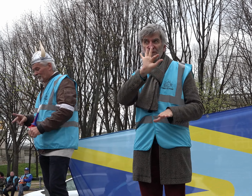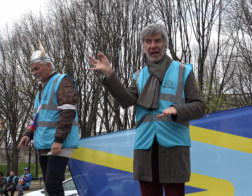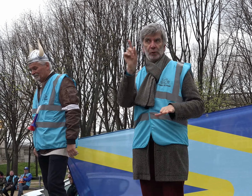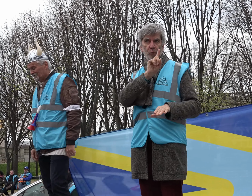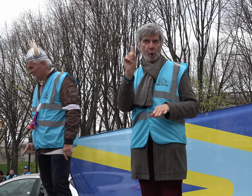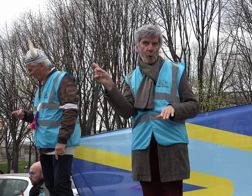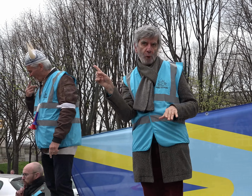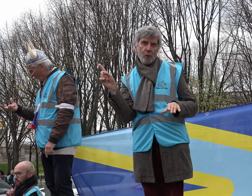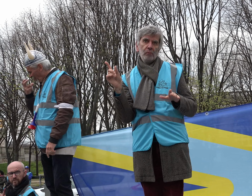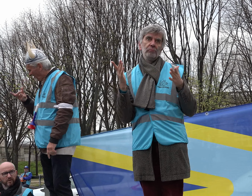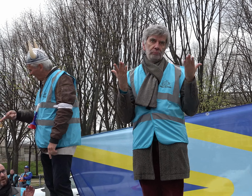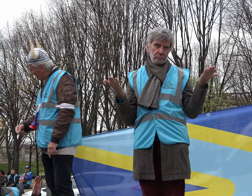Je ne pas née en France.